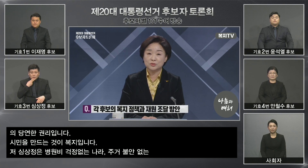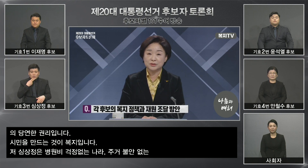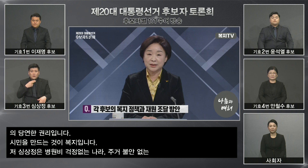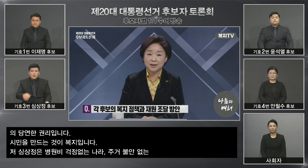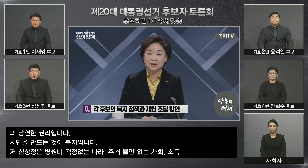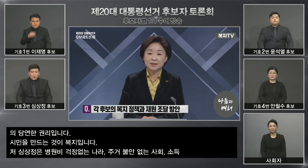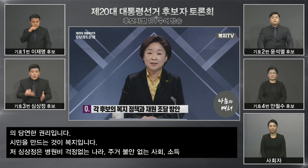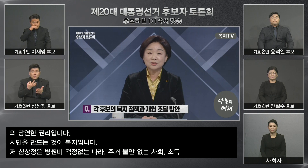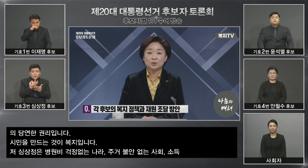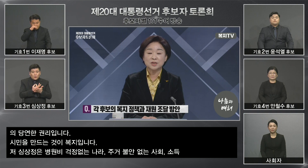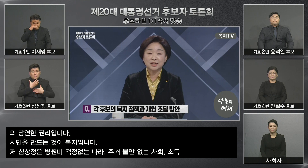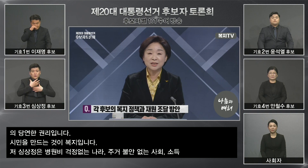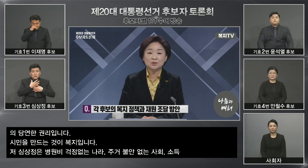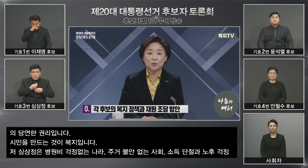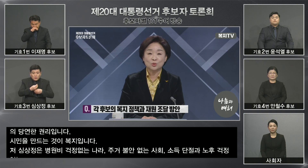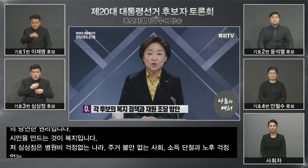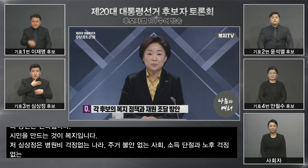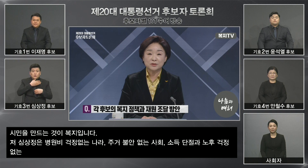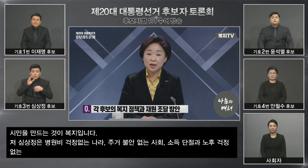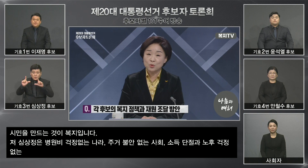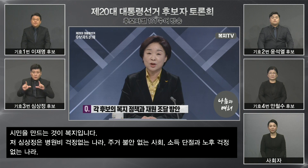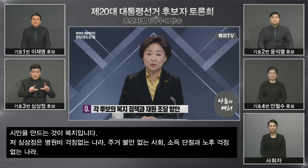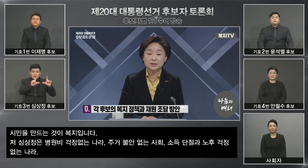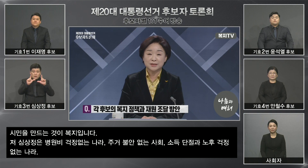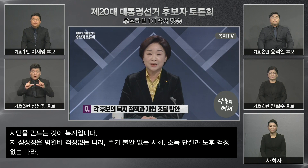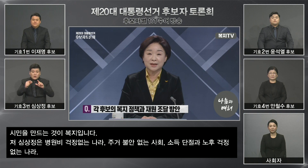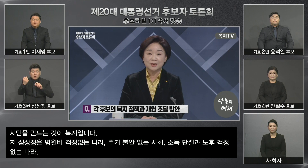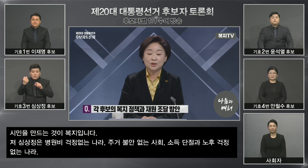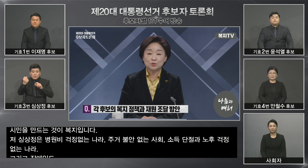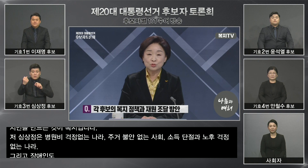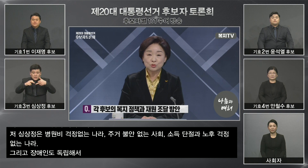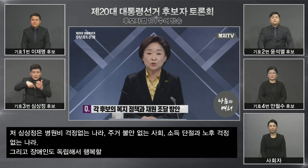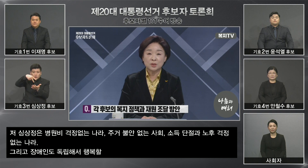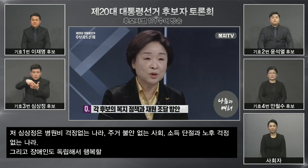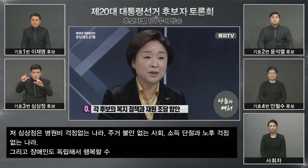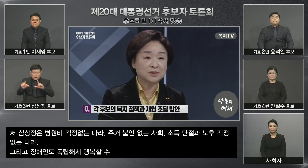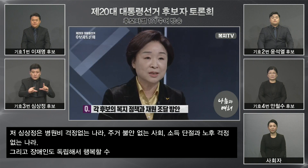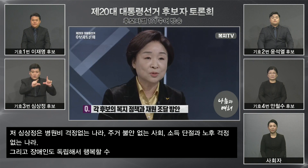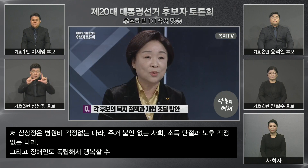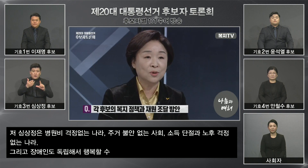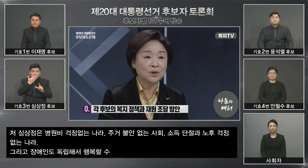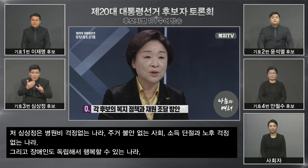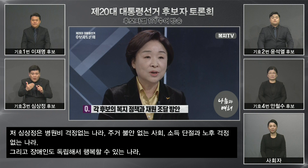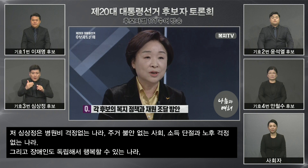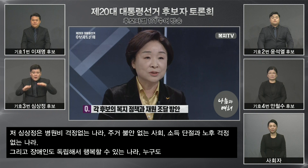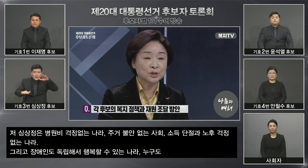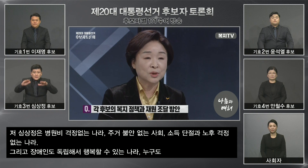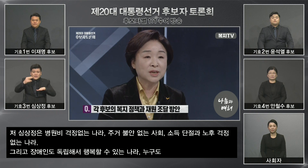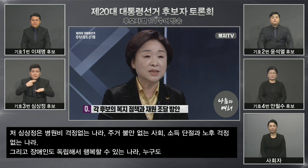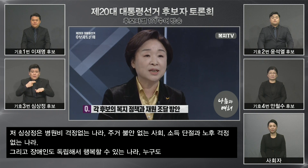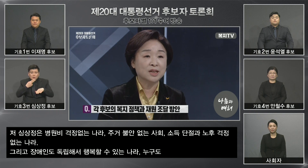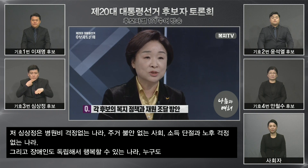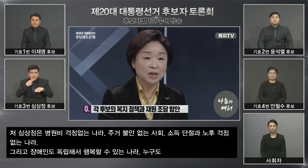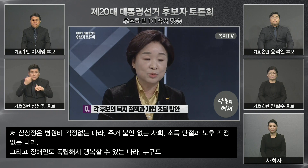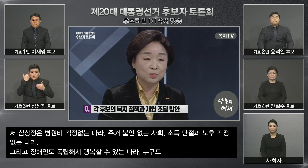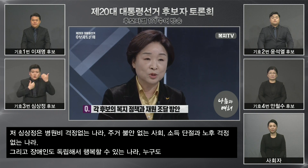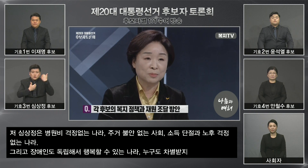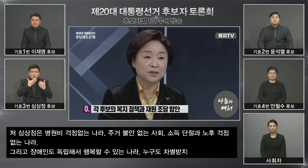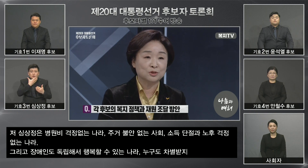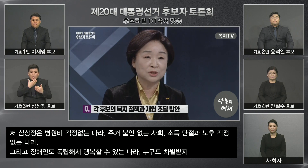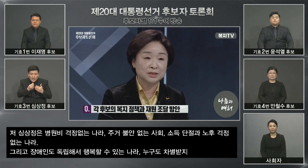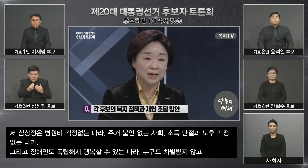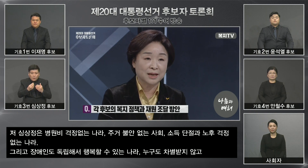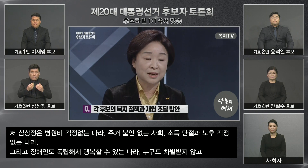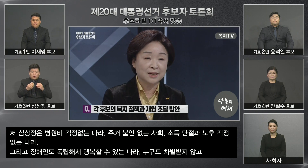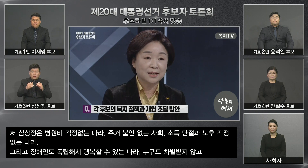걱정 없는 나라, 그리고 장애인도 독립해서 행복할 수 있는 나라, 누구도 차별받지 않고 최소한의 인간다운 삶을